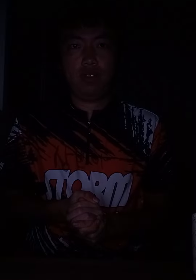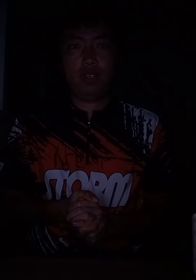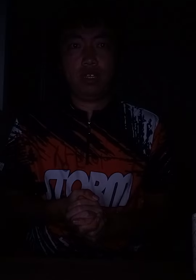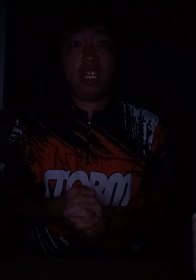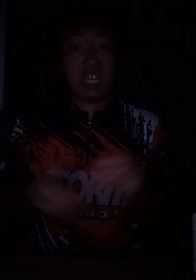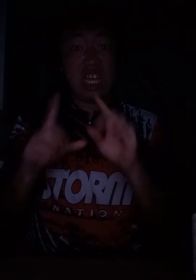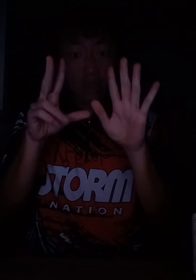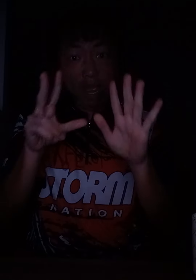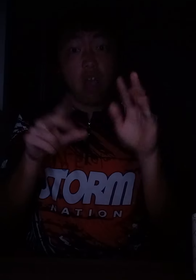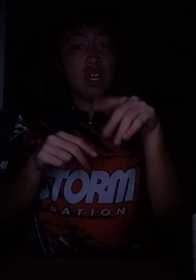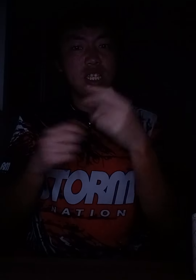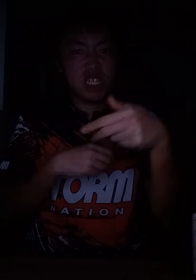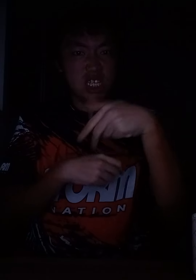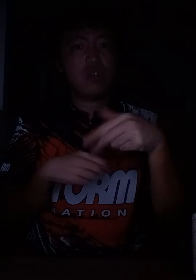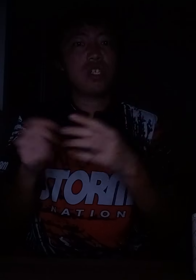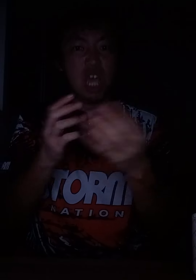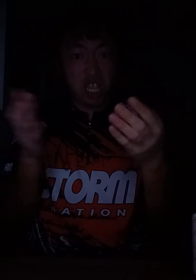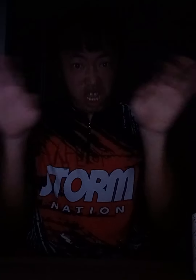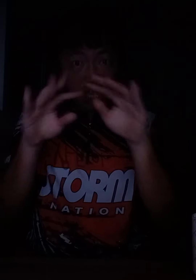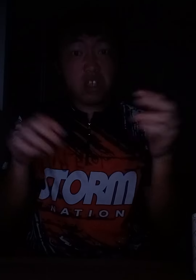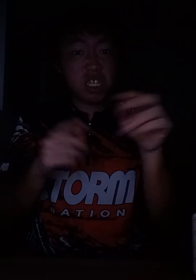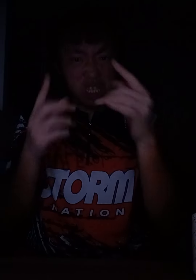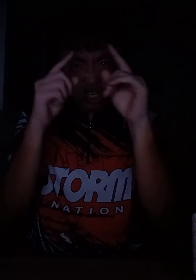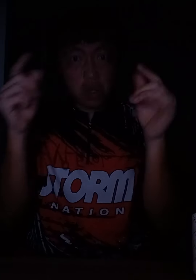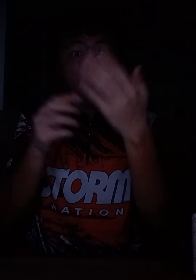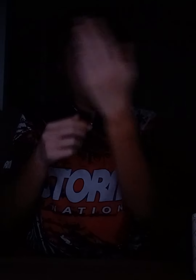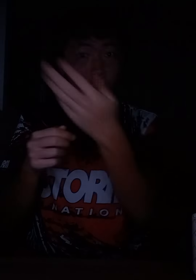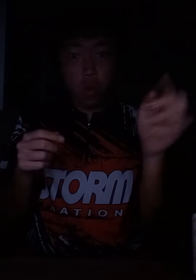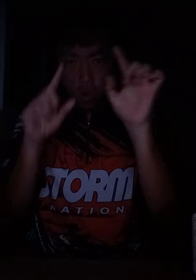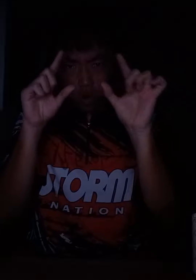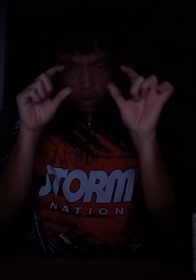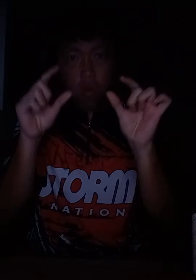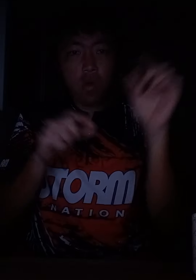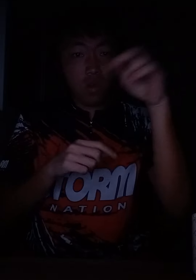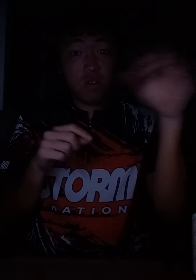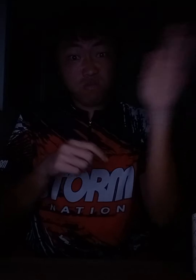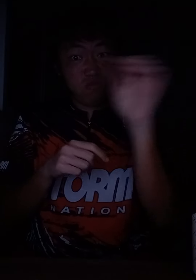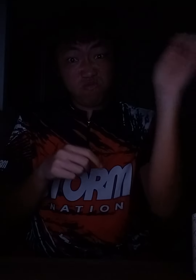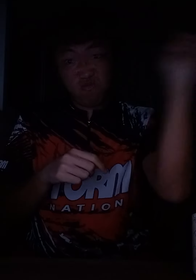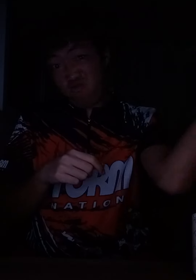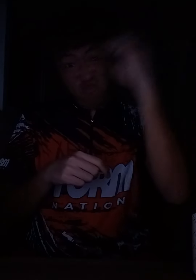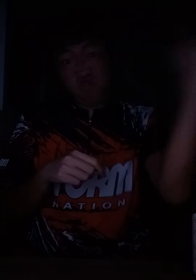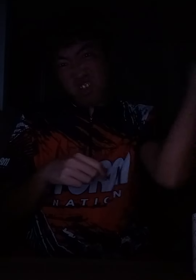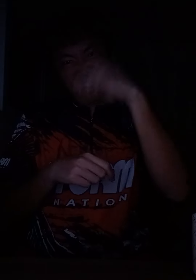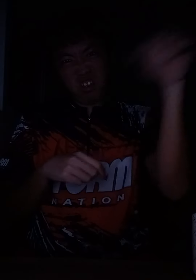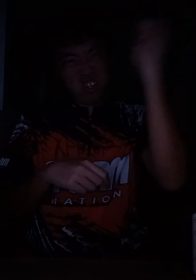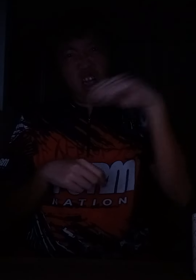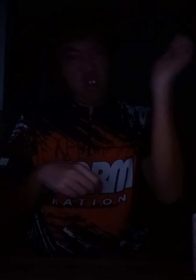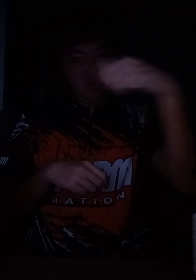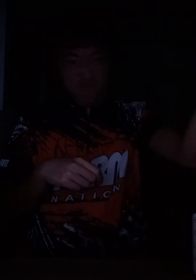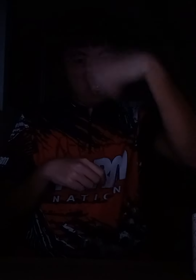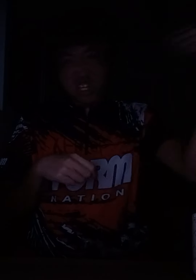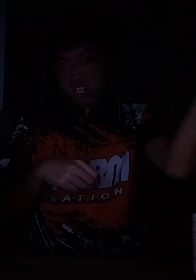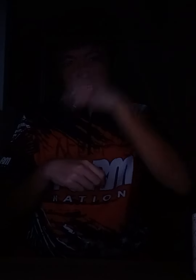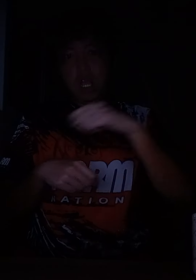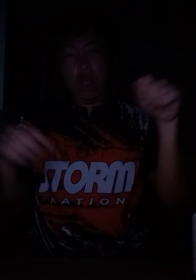지난해 8월 지하철 2호선 객차 안에서 찍힌 영상입니다. 슬리퍼를 손에 쥐고는 승객들에게 휘두릅니다. 다른 승객과